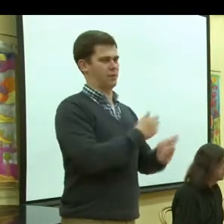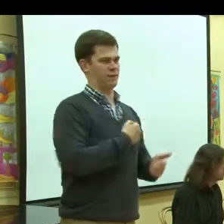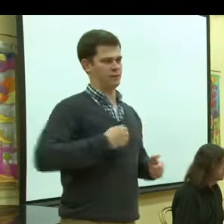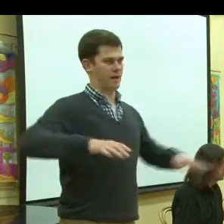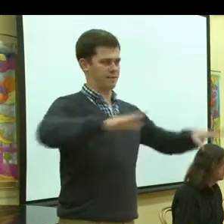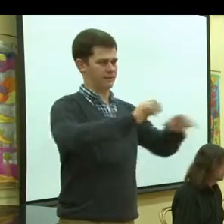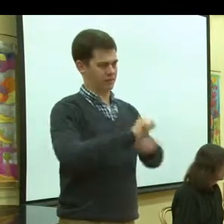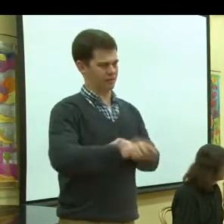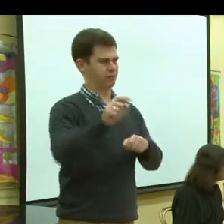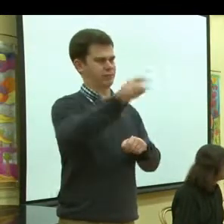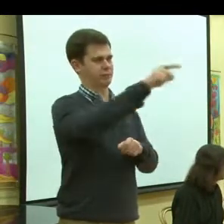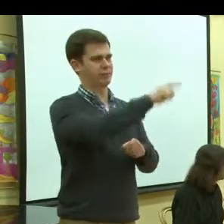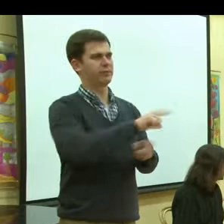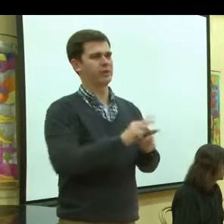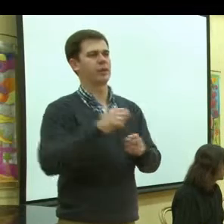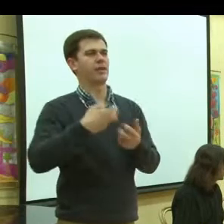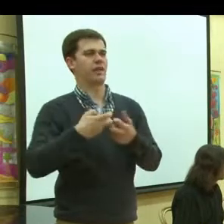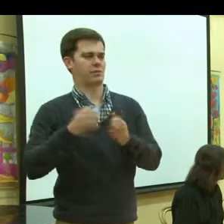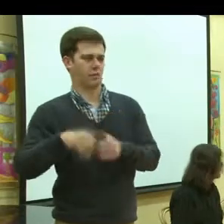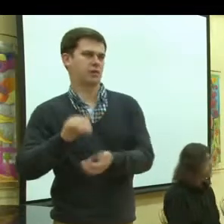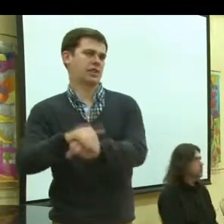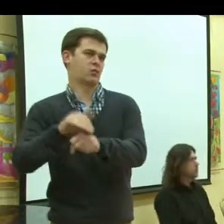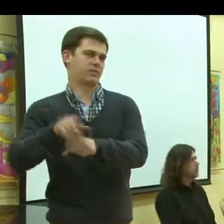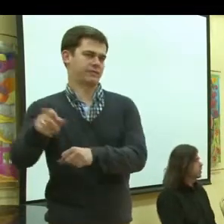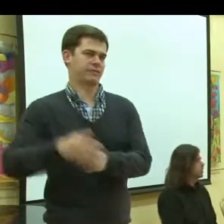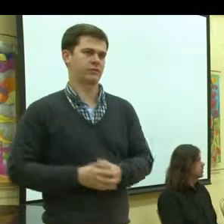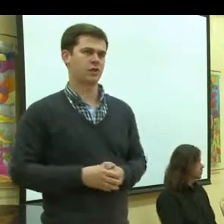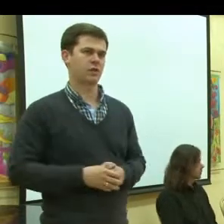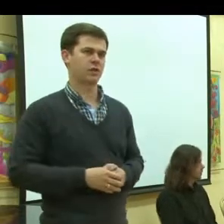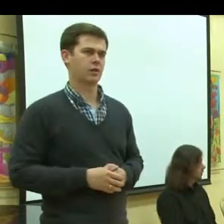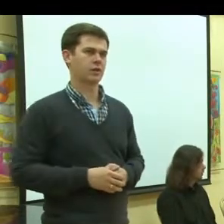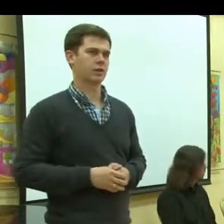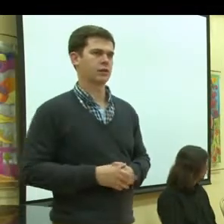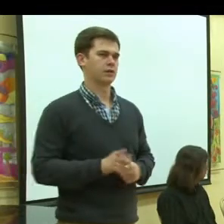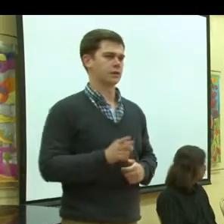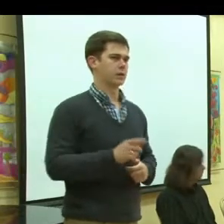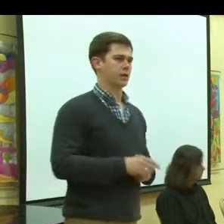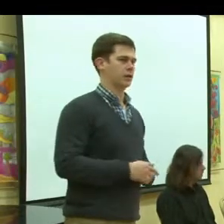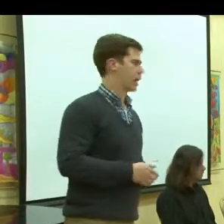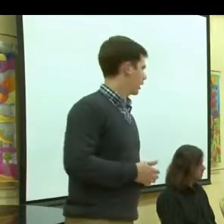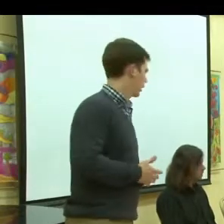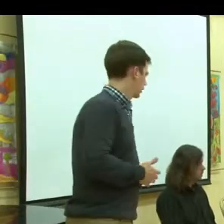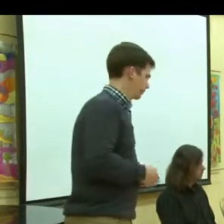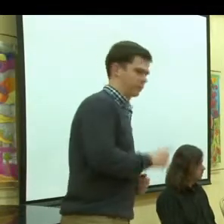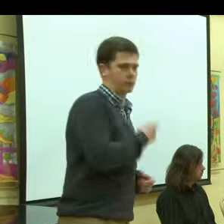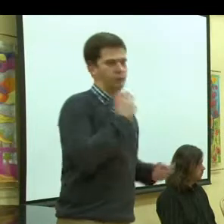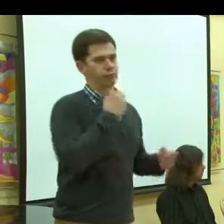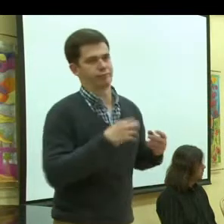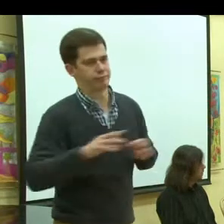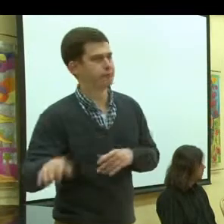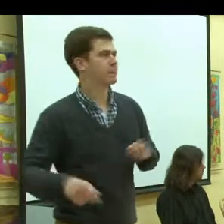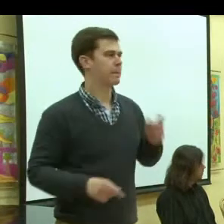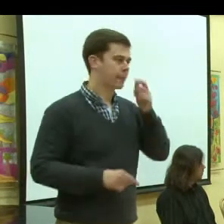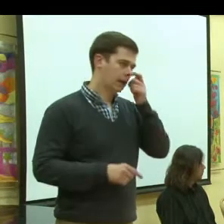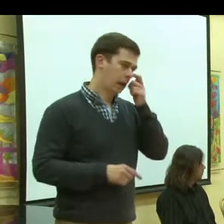internet ją zamówić, także miejsc jest sporo. Jeżeli chodzi o tą sieć Polaków, Argentyńczyków w Polsce, En